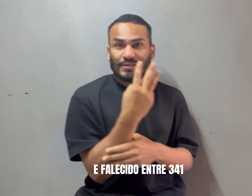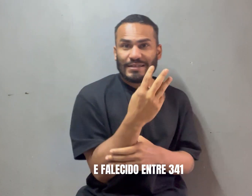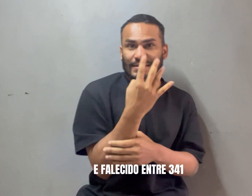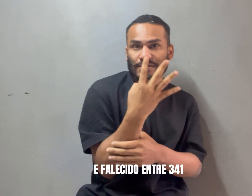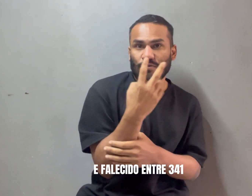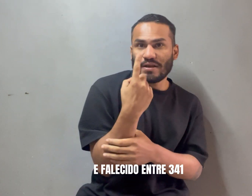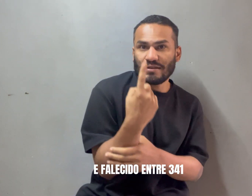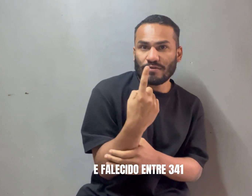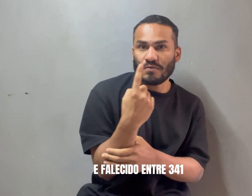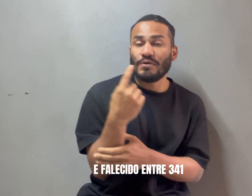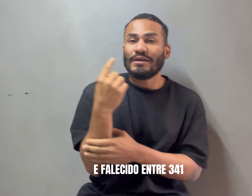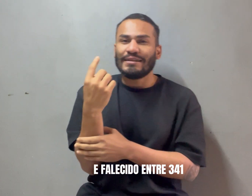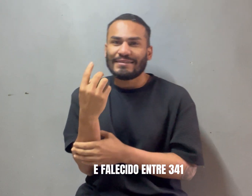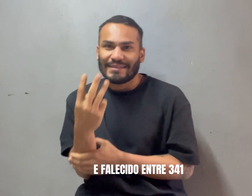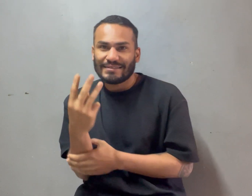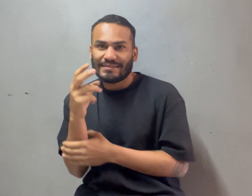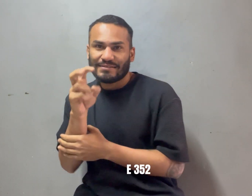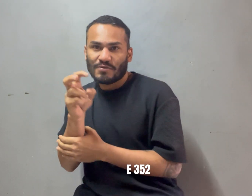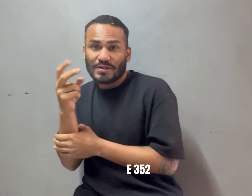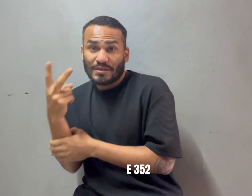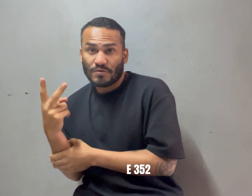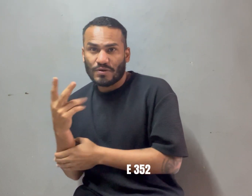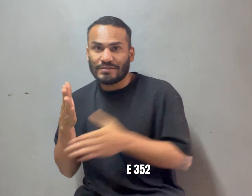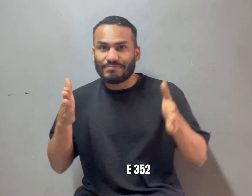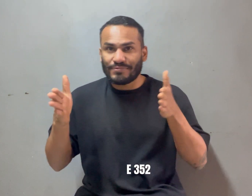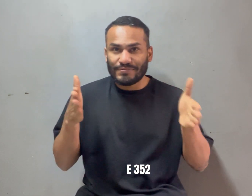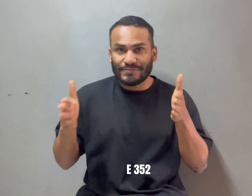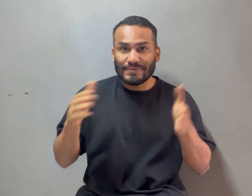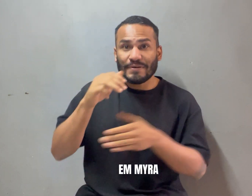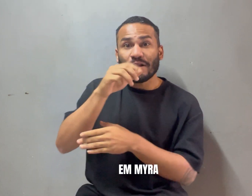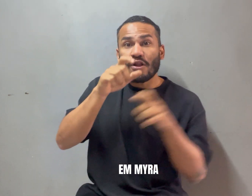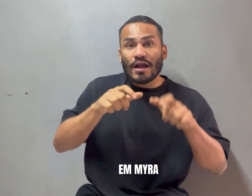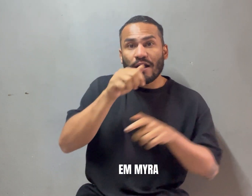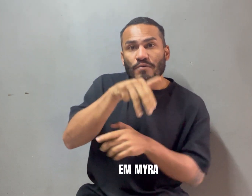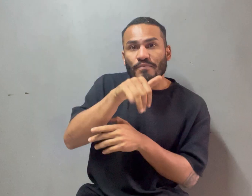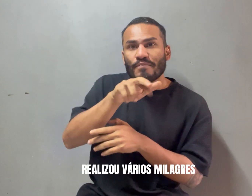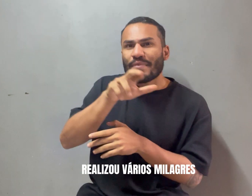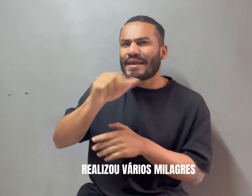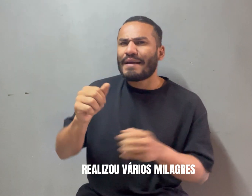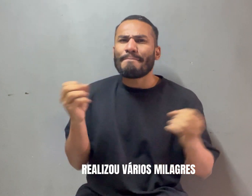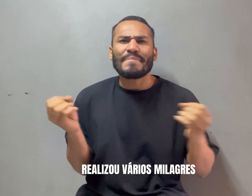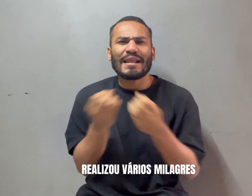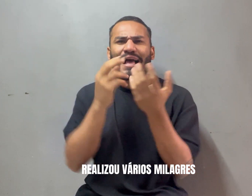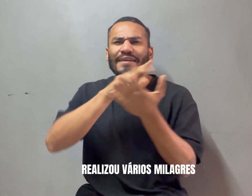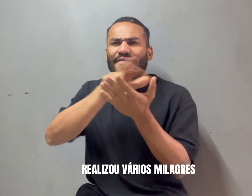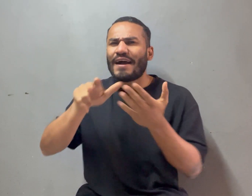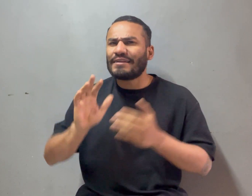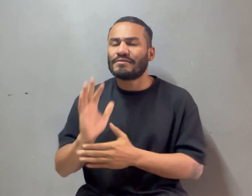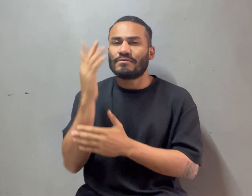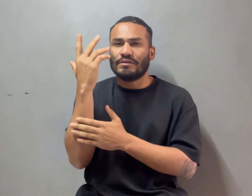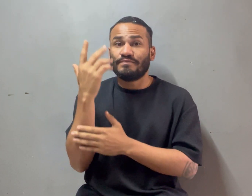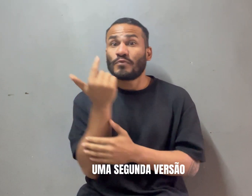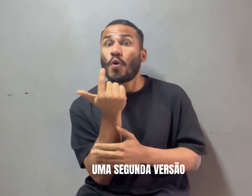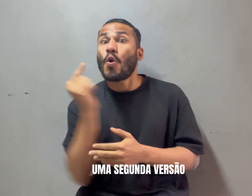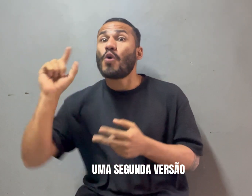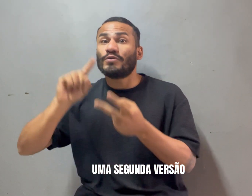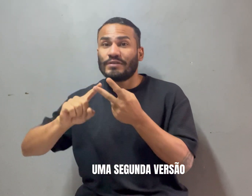entre 341 e 352 em Mira, realizou vários milagres. Uma segunda versão,